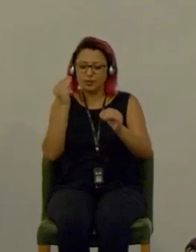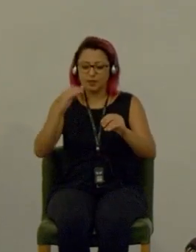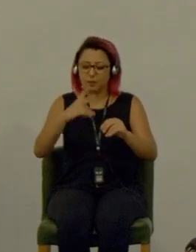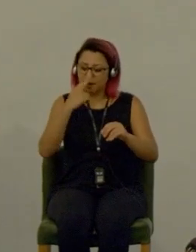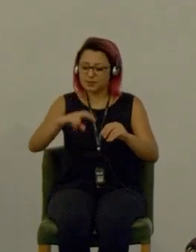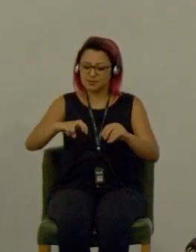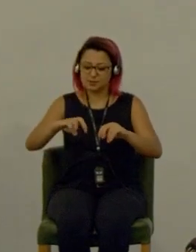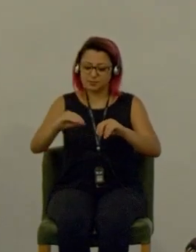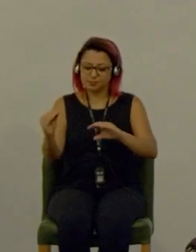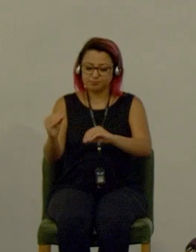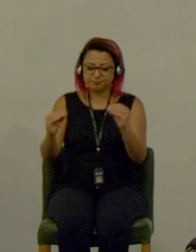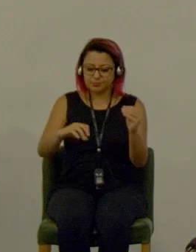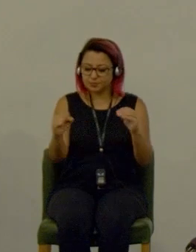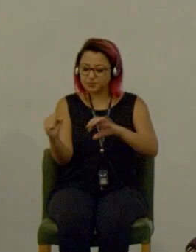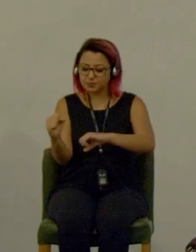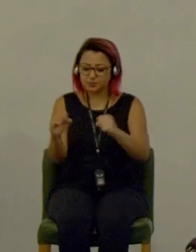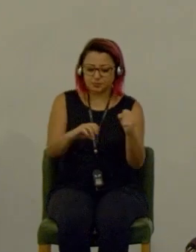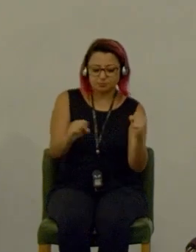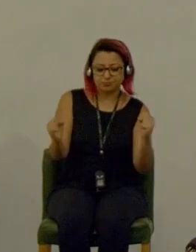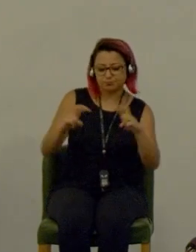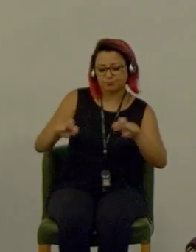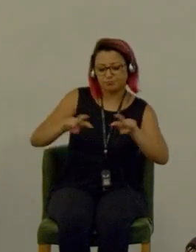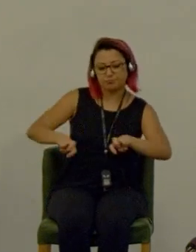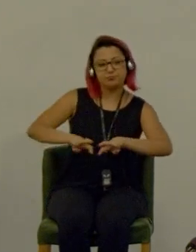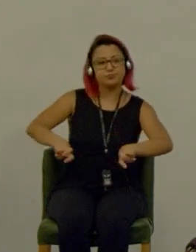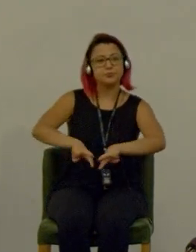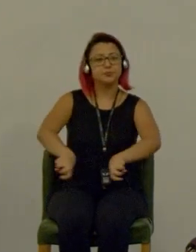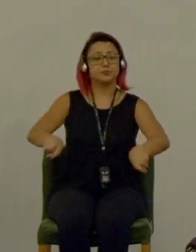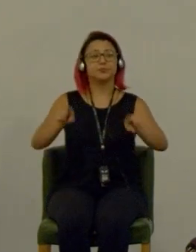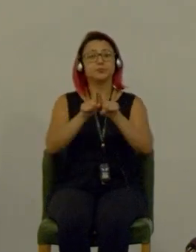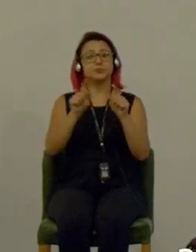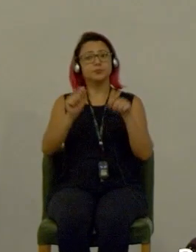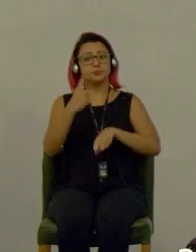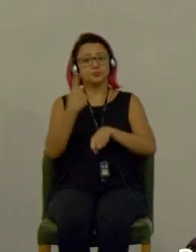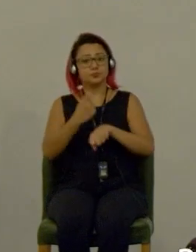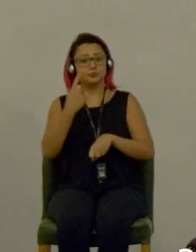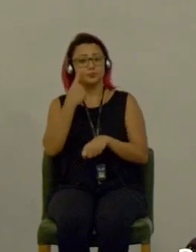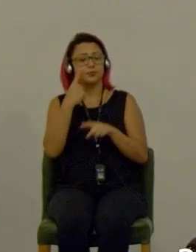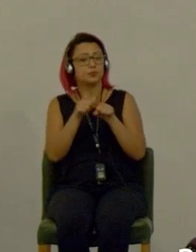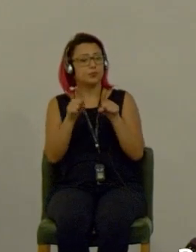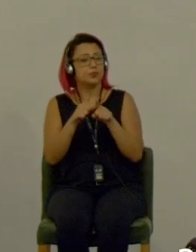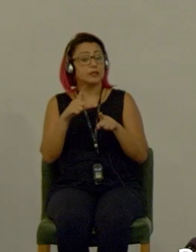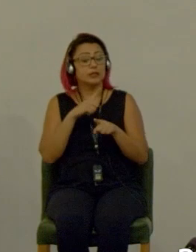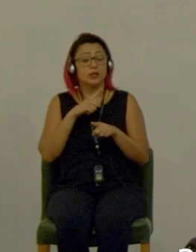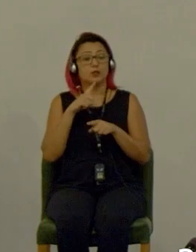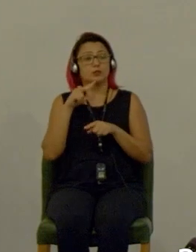Je ne m'attarde pas, mais vous voyez, par rapport à tout à l'heure, il y a toujours cette obsession des profondeurs. Jusqu'où on va ?